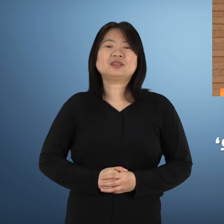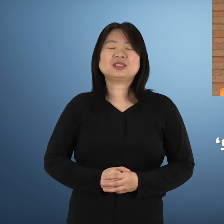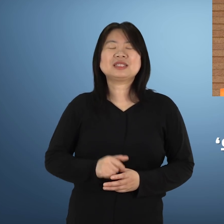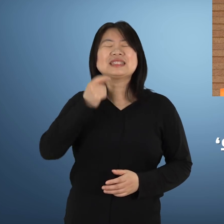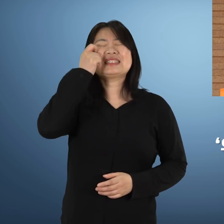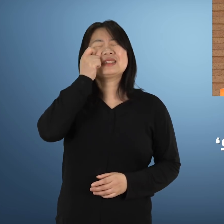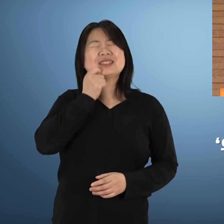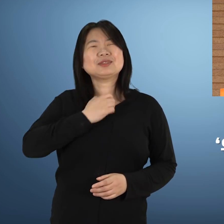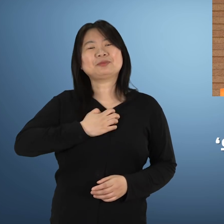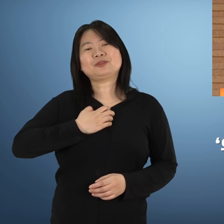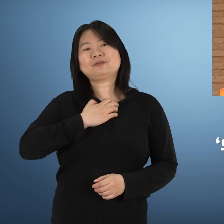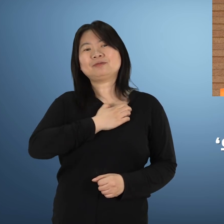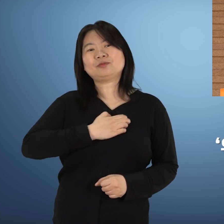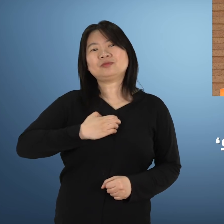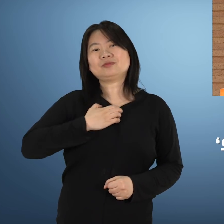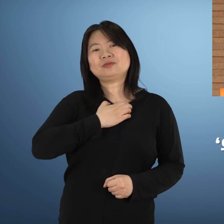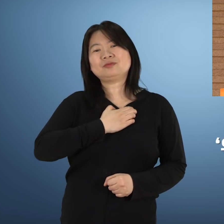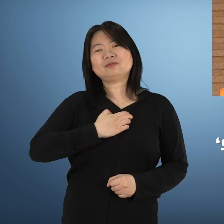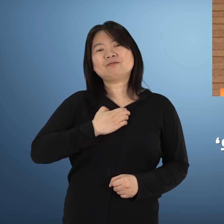슬픔은